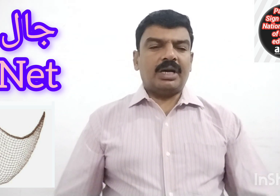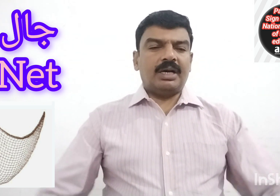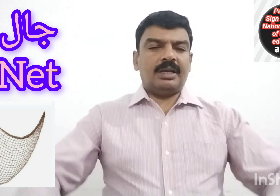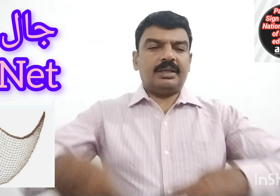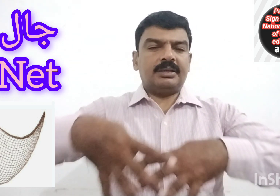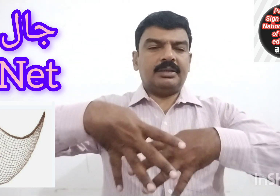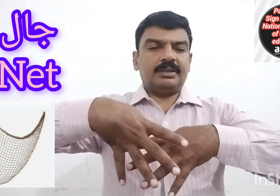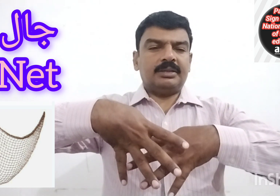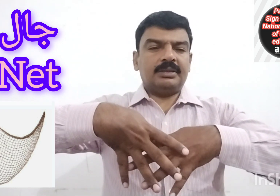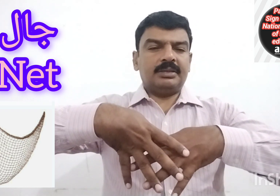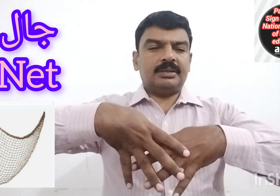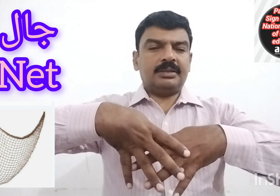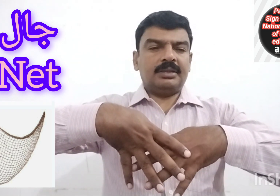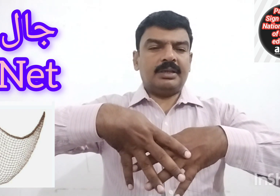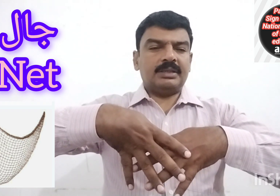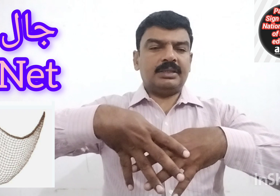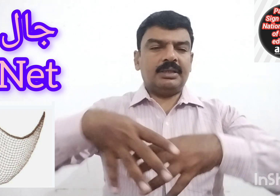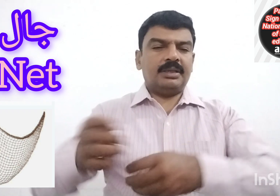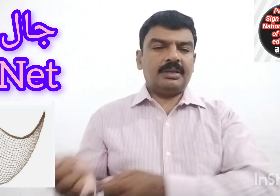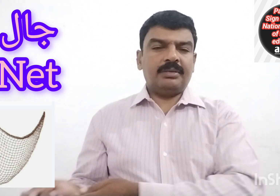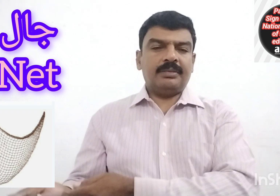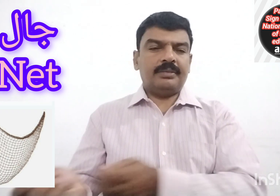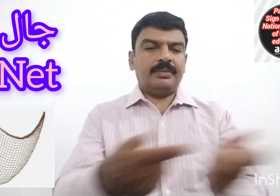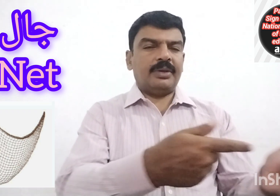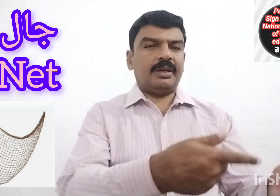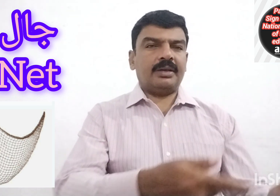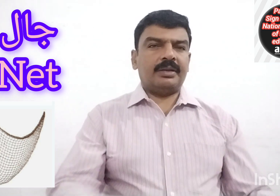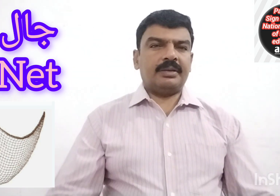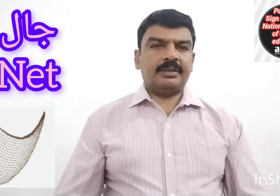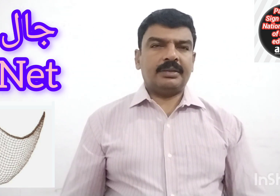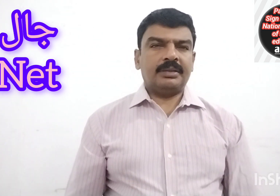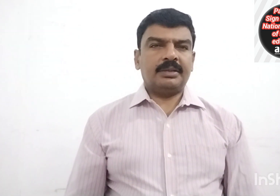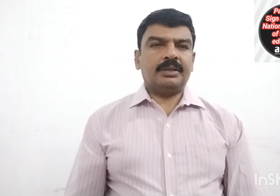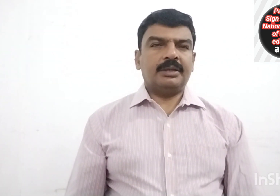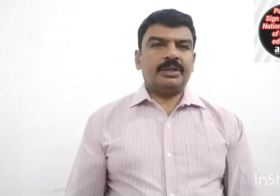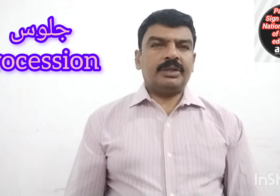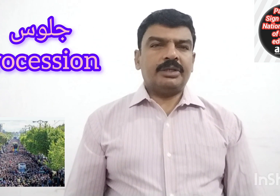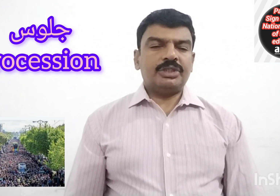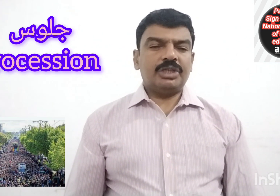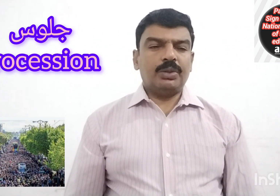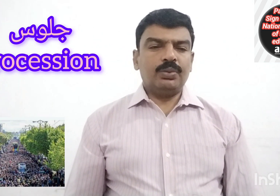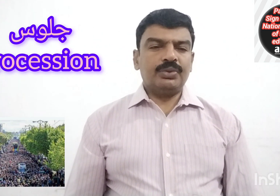जाल। ऐसे फेंकना। जलूस,